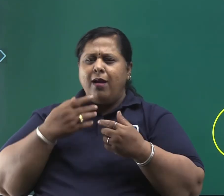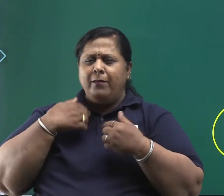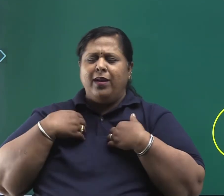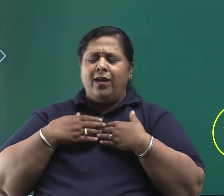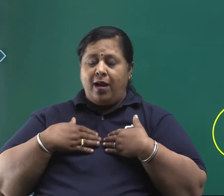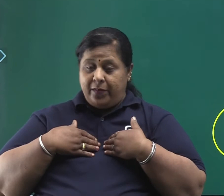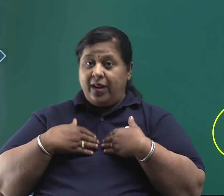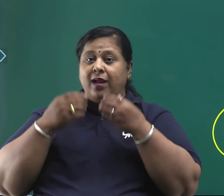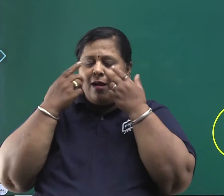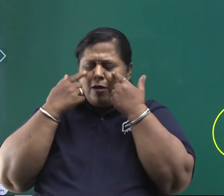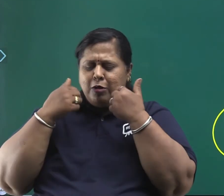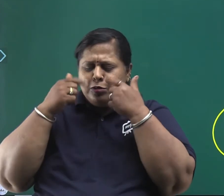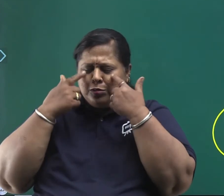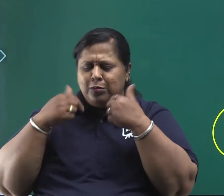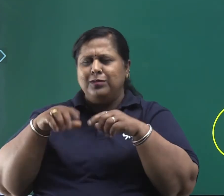अपने आंसुओं से।